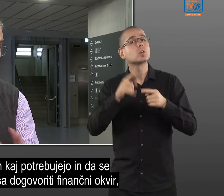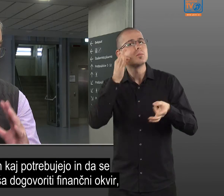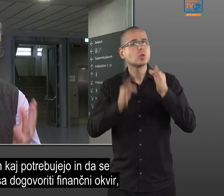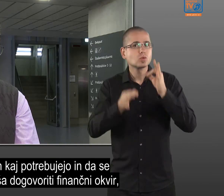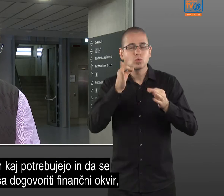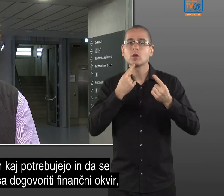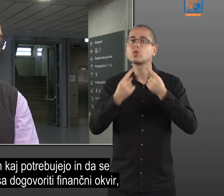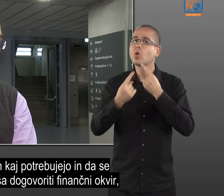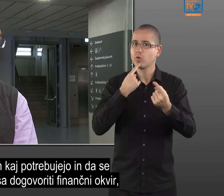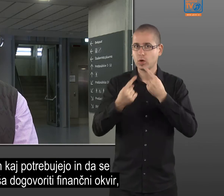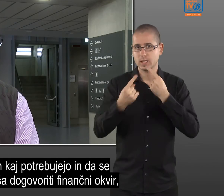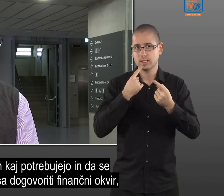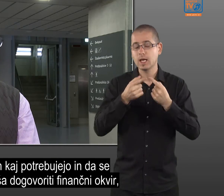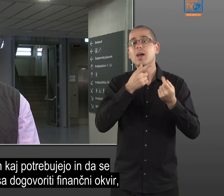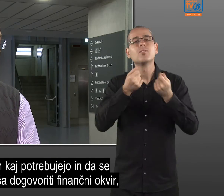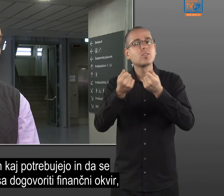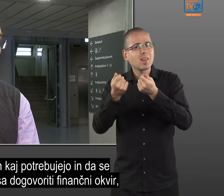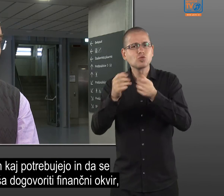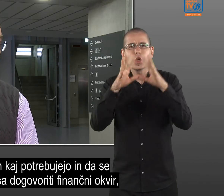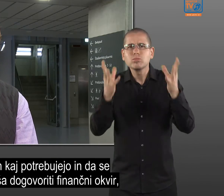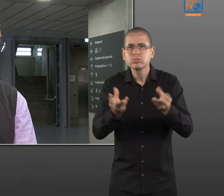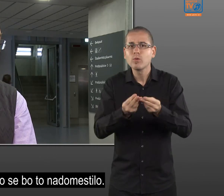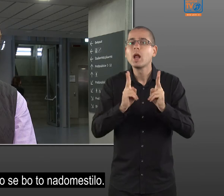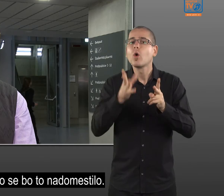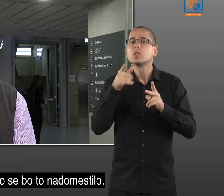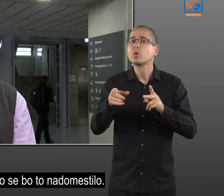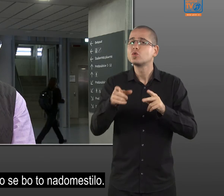poskuša dogovoriti finančni okvir, kako se bo to nadomestilo.